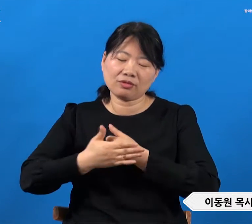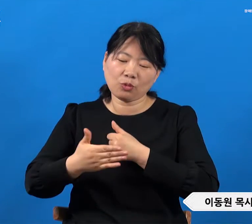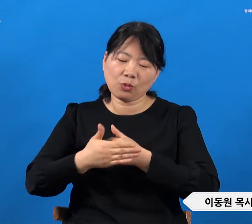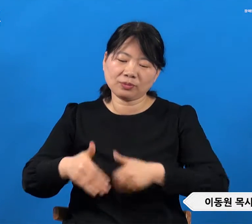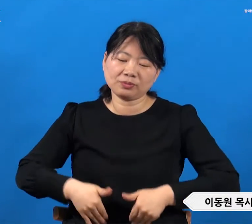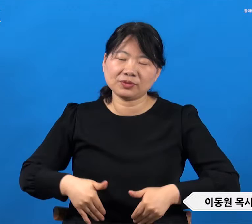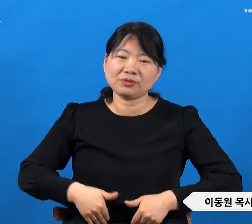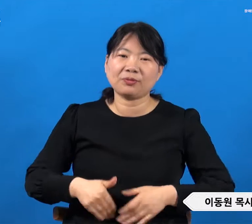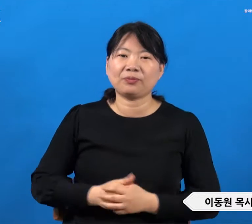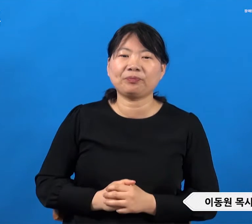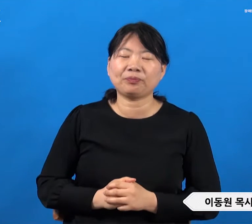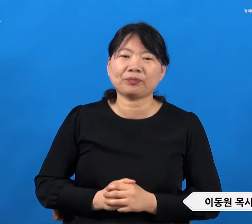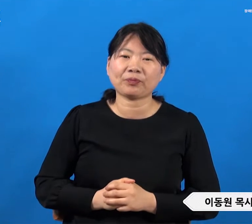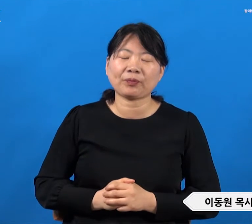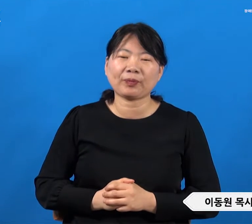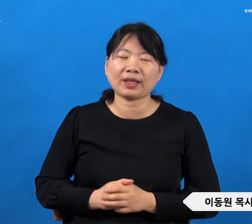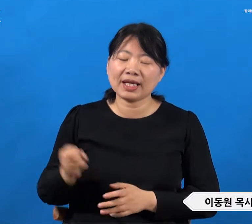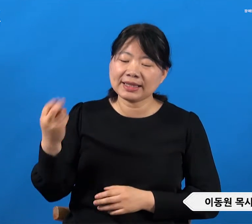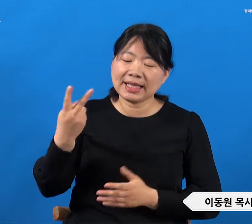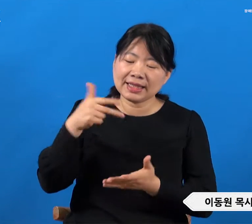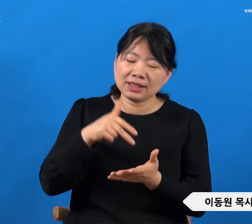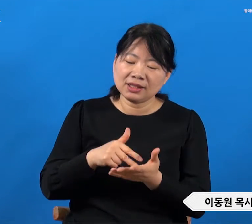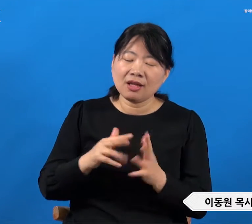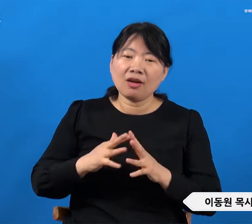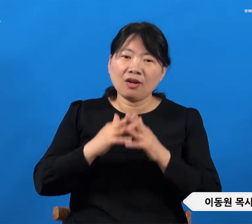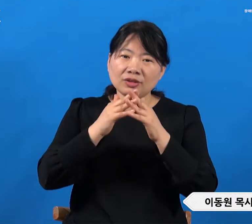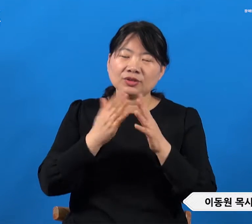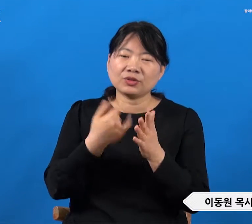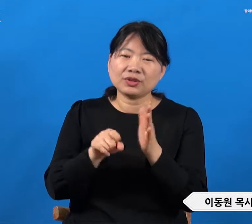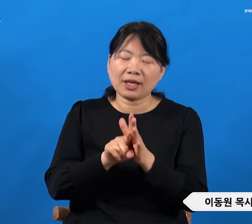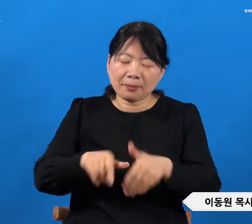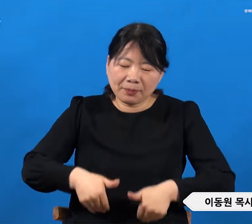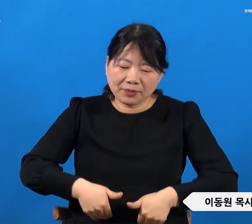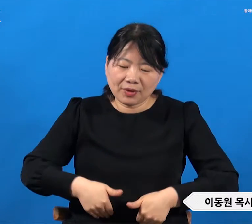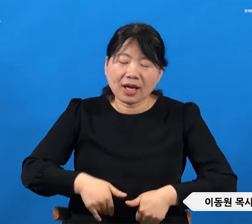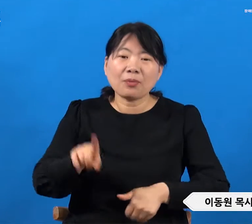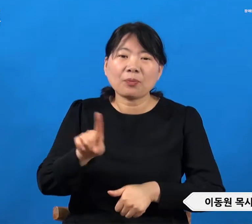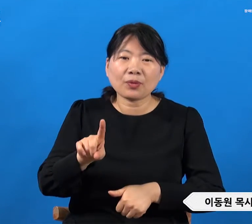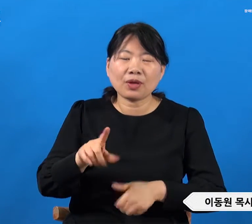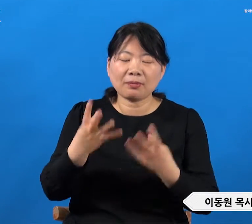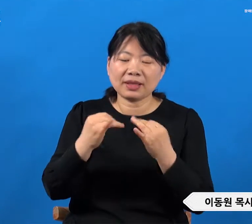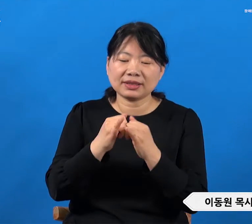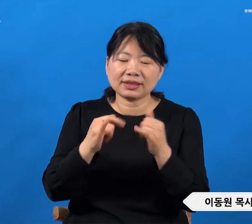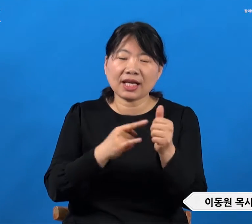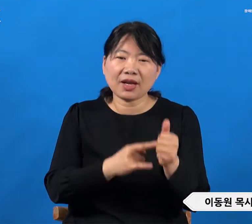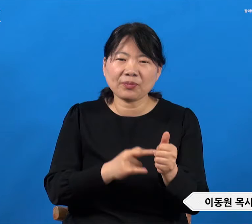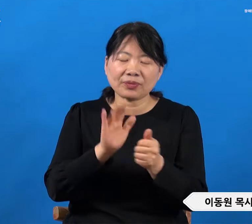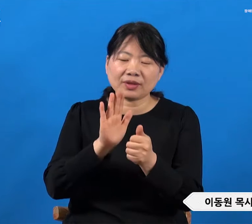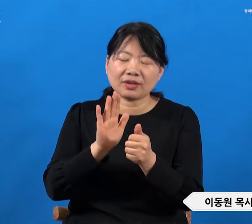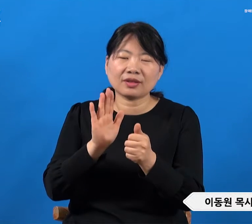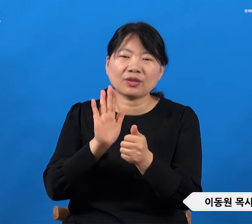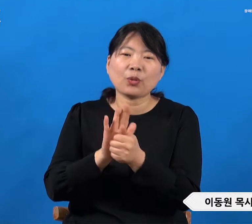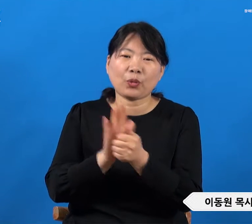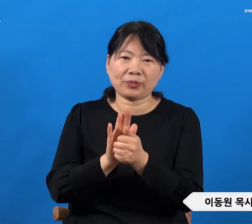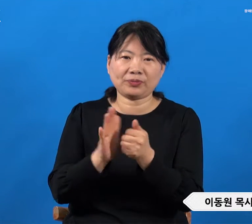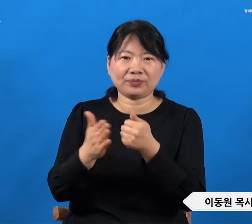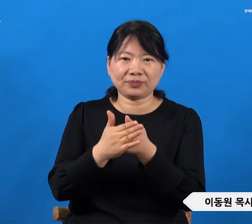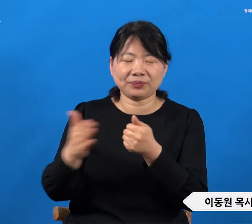도움이 필요합니다. 다시 일어나 건축하기 위해서 필요했던 것은 많은 사람들의